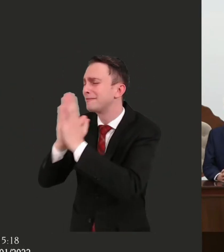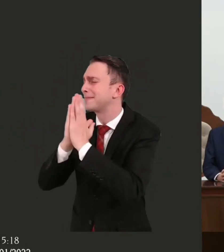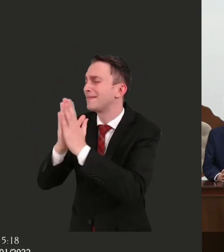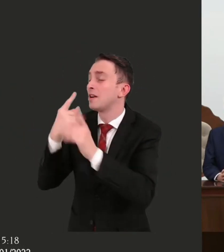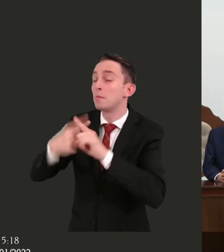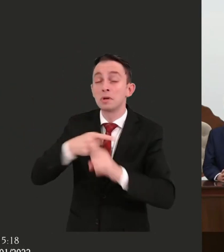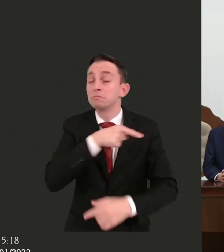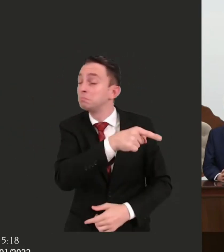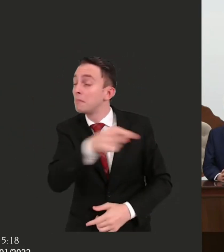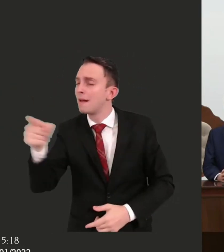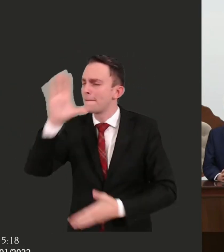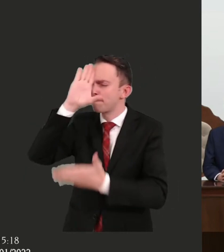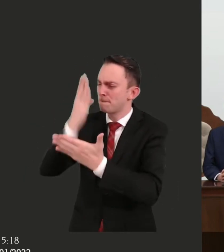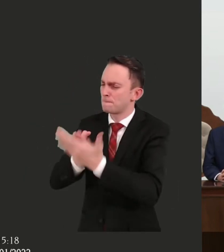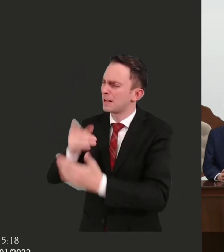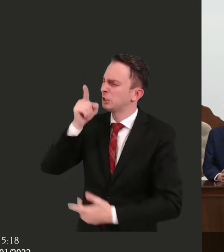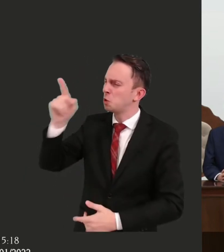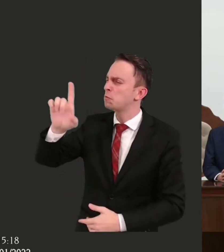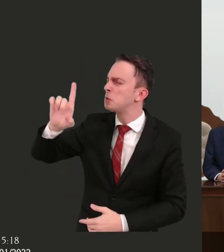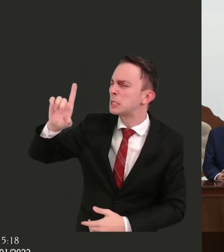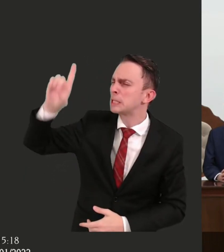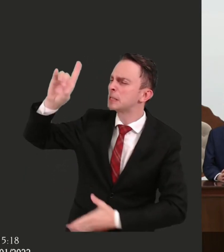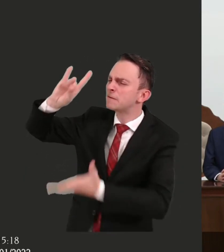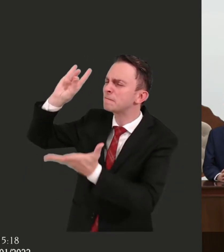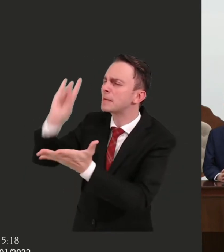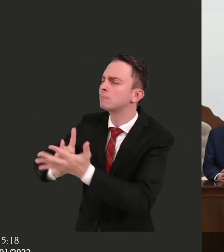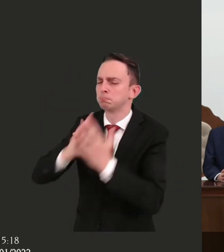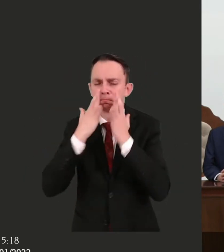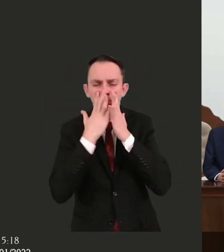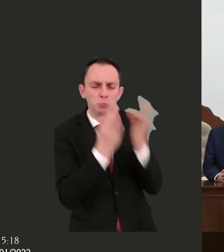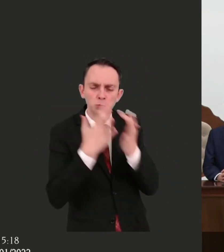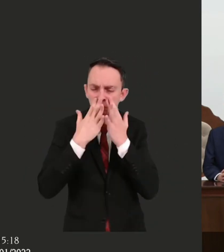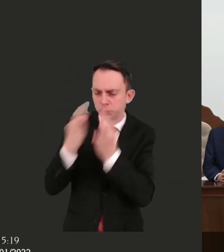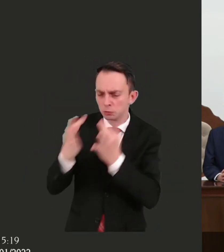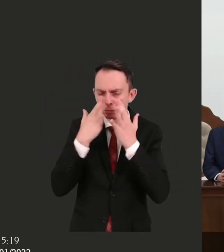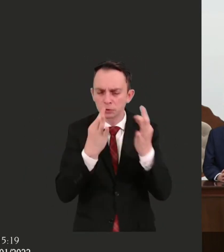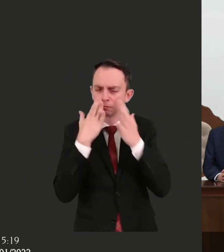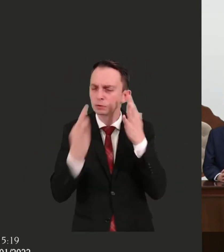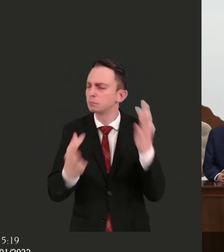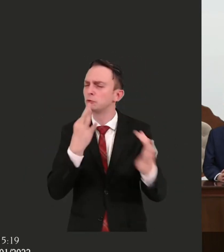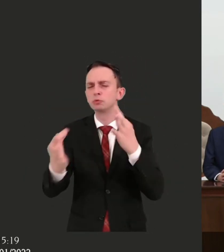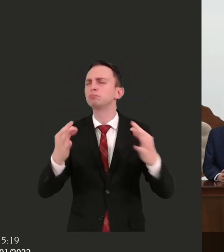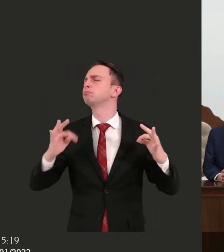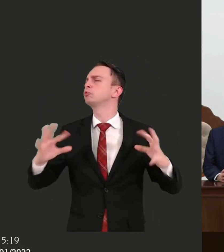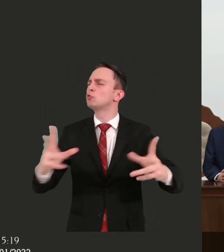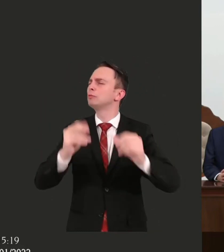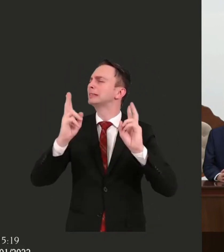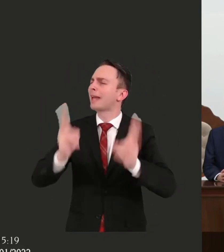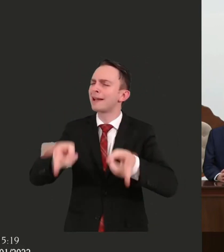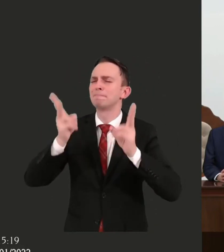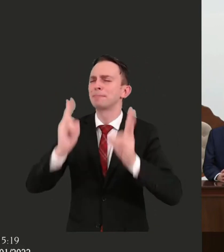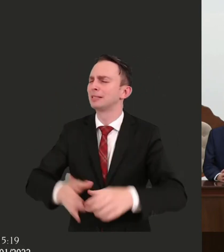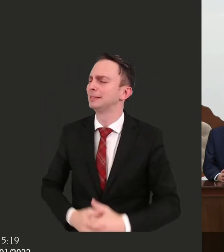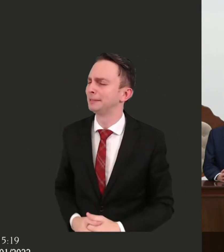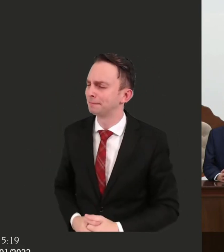Deus poderoso, pronto sempre para nos ajudar. Abençoe a nossa nação, as